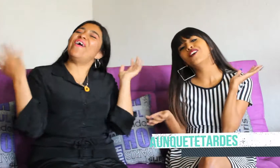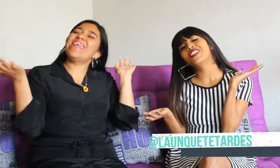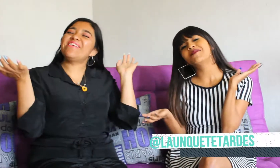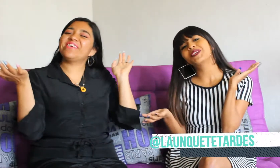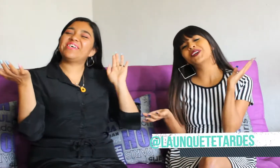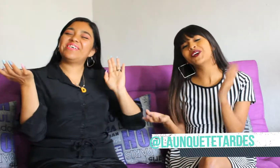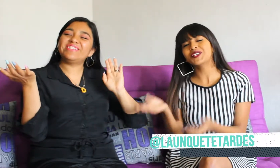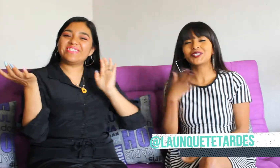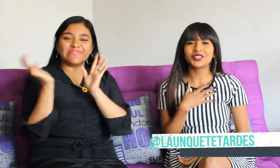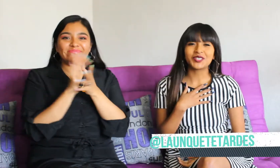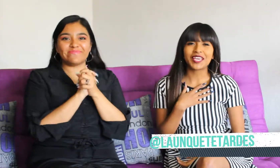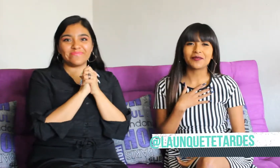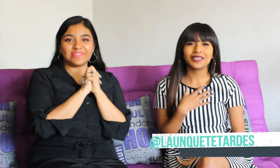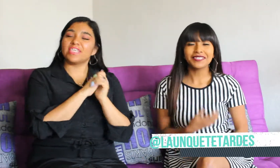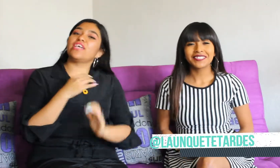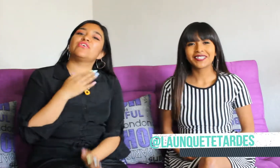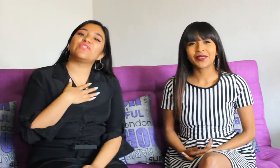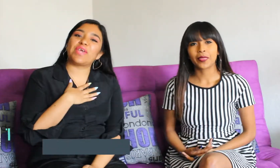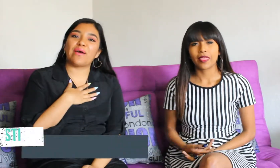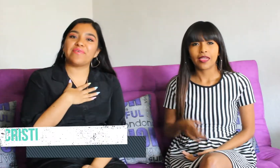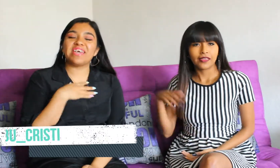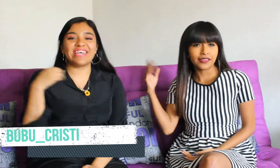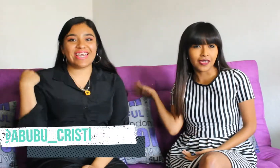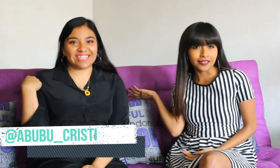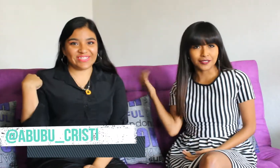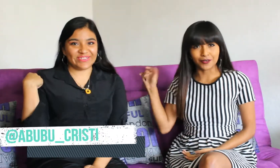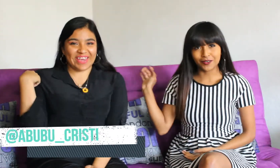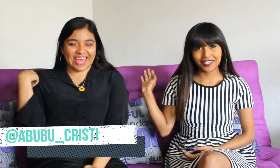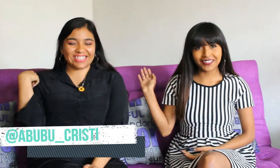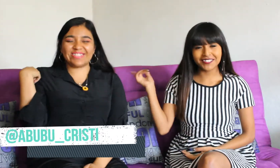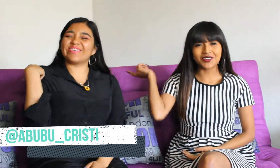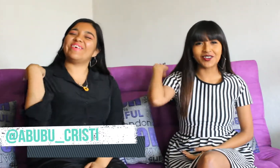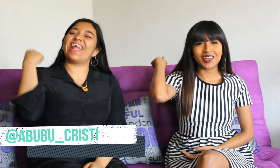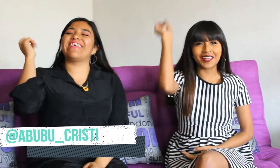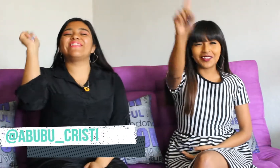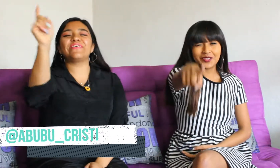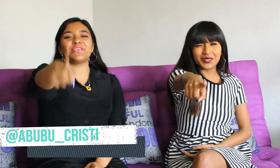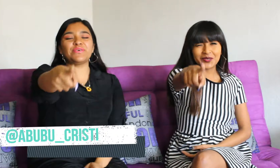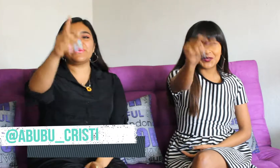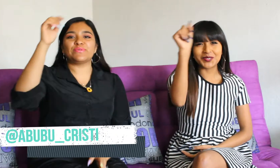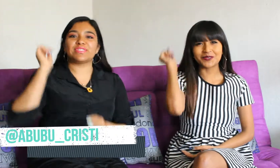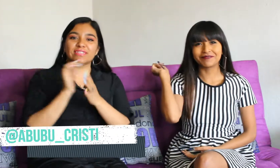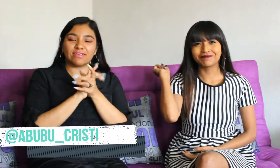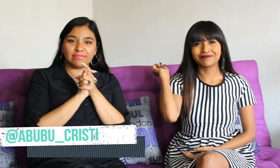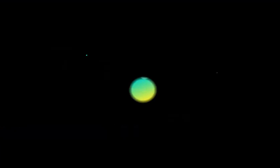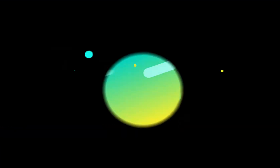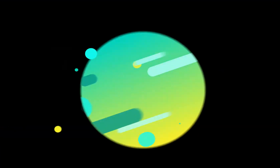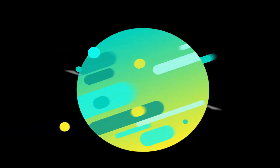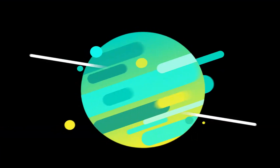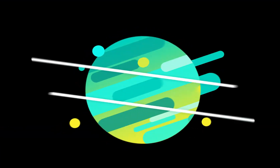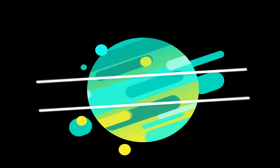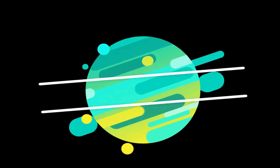Hola amigos, yo soy Avish y yo soy Abby y esto es Rolando News.